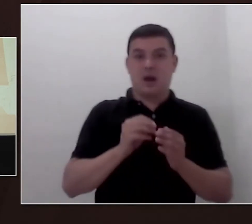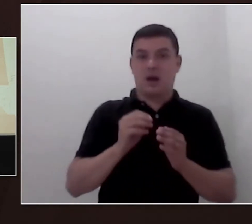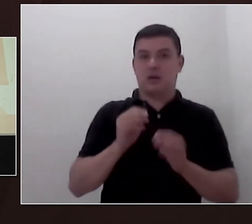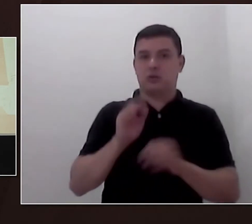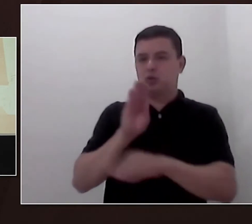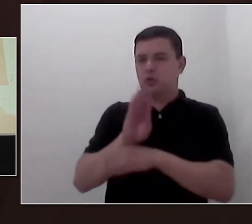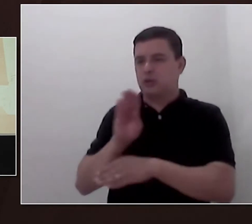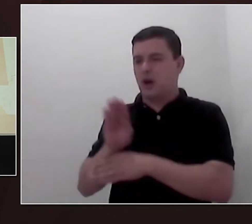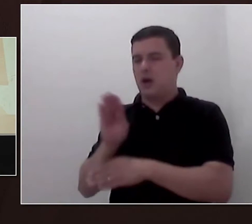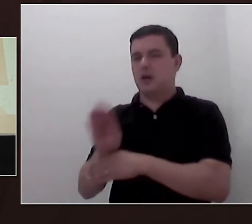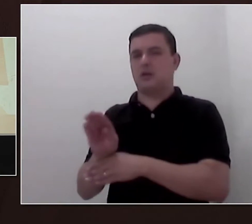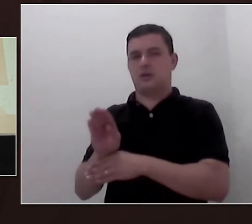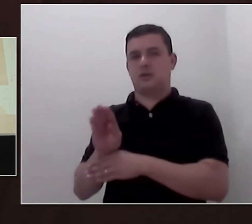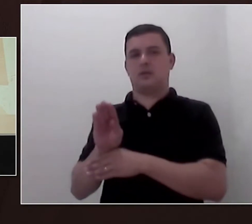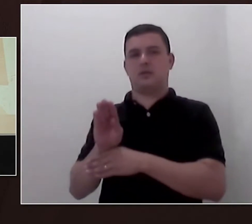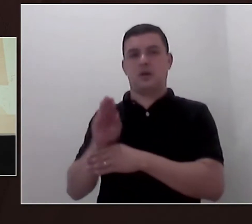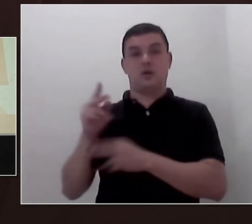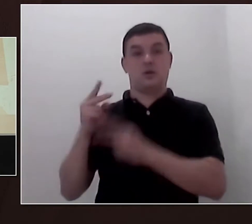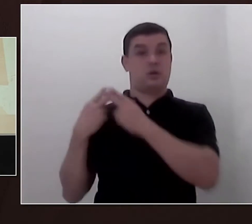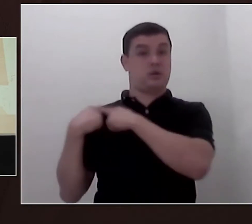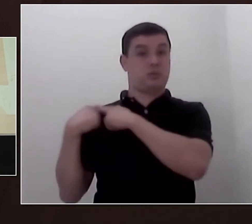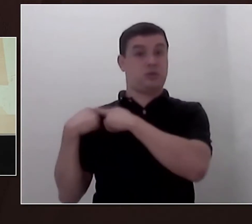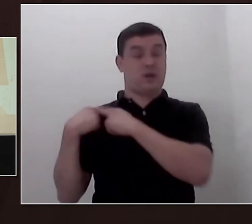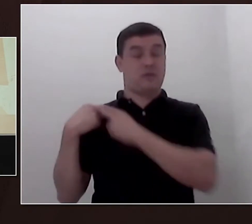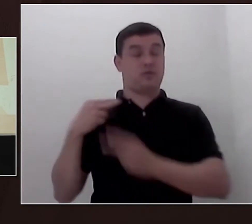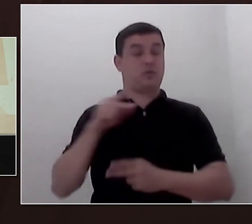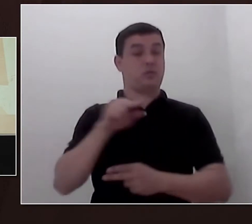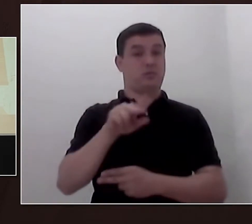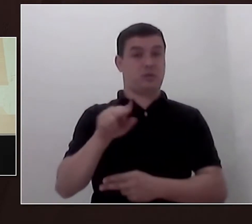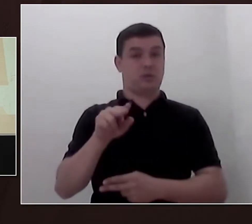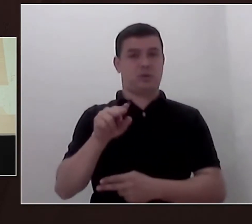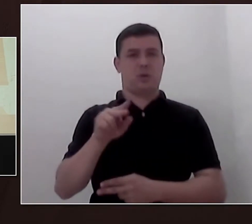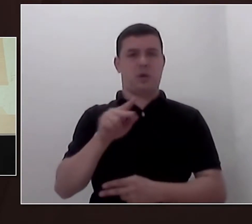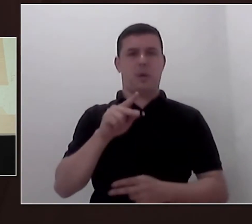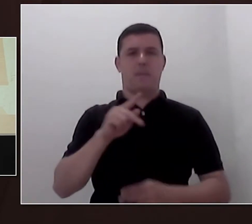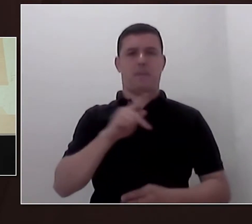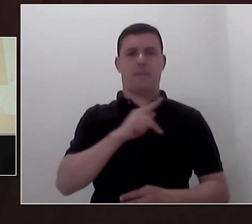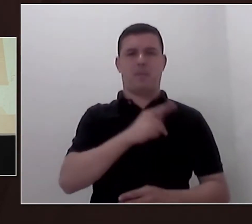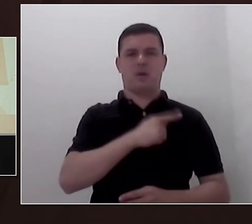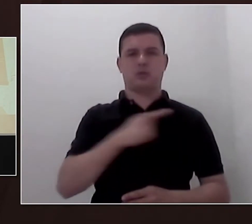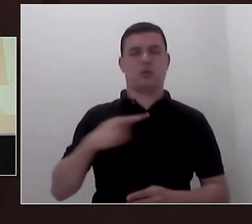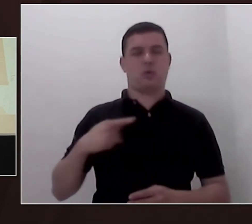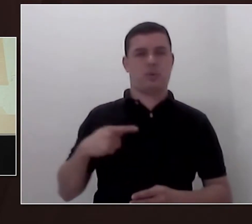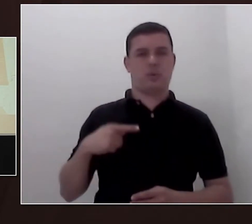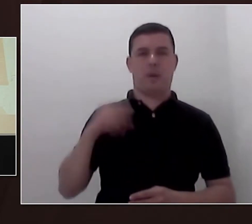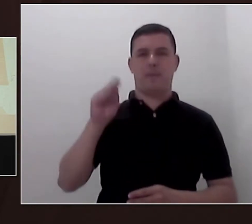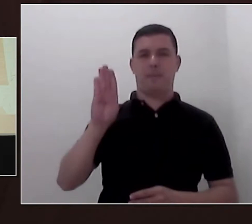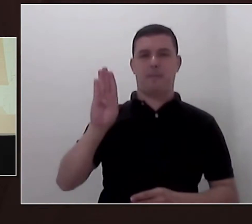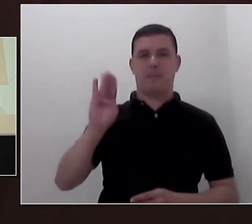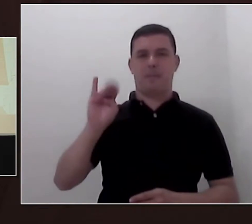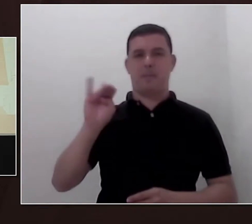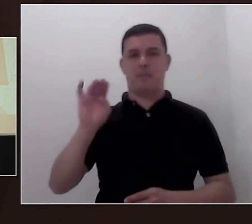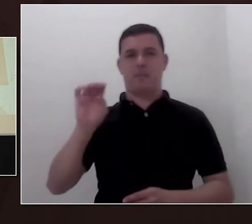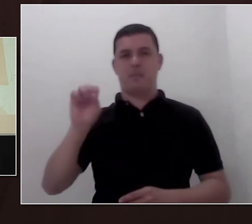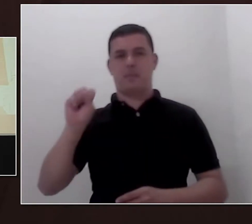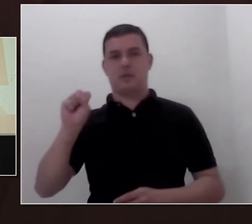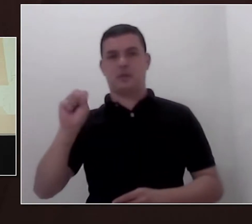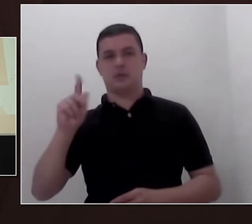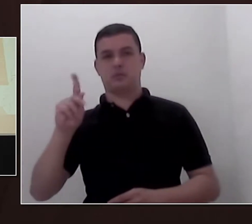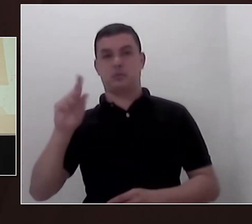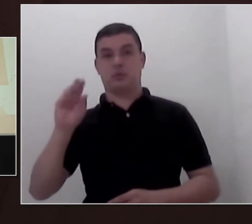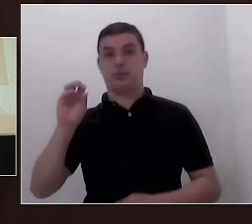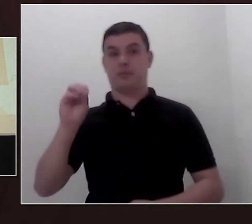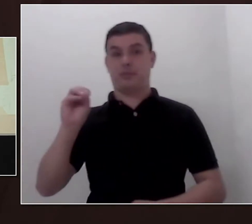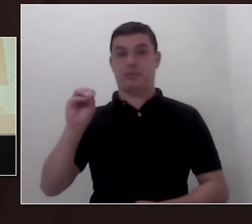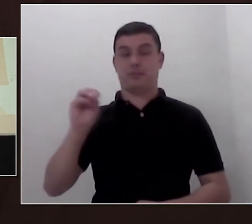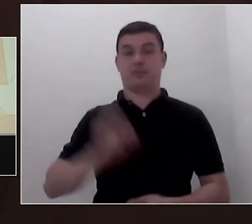Essa relação profana com o mundo solapou as fundações do cristianismo deles.